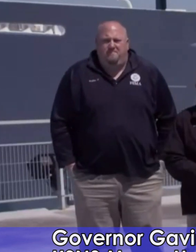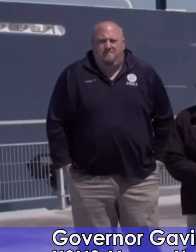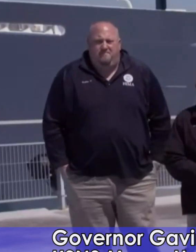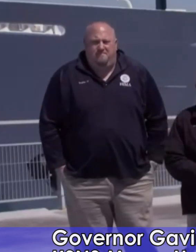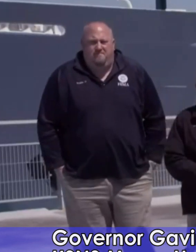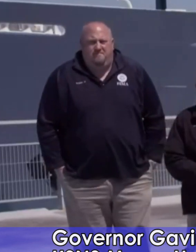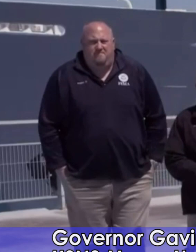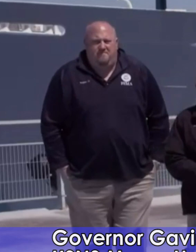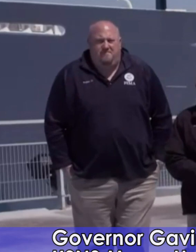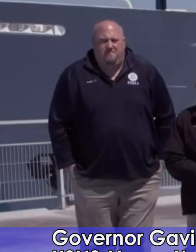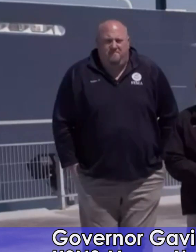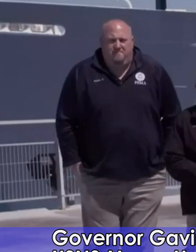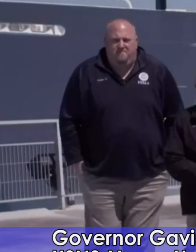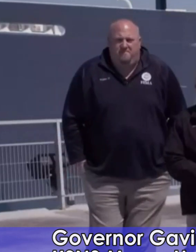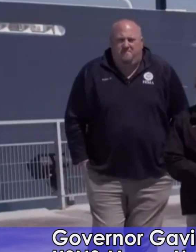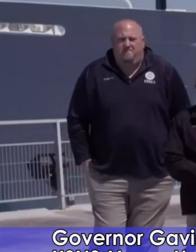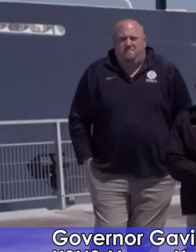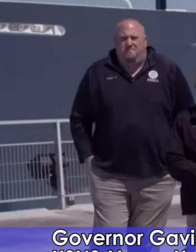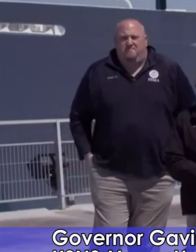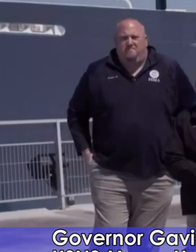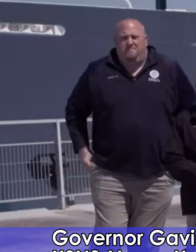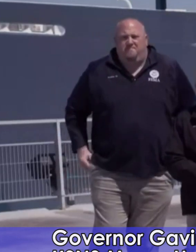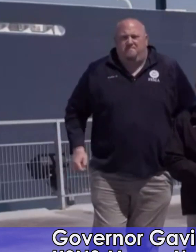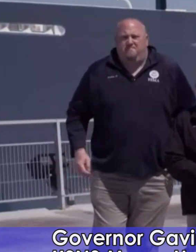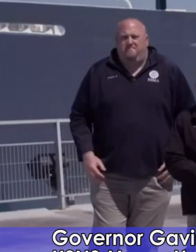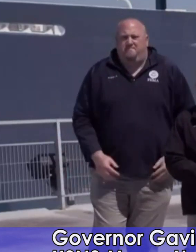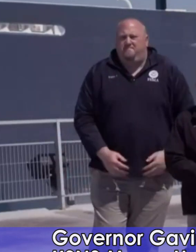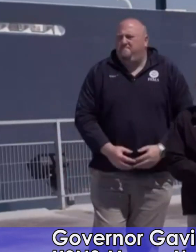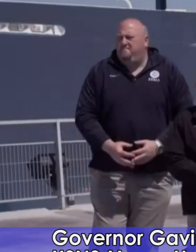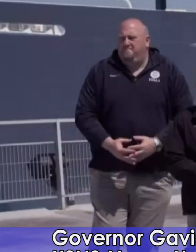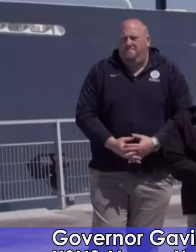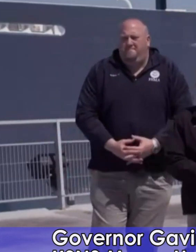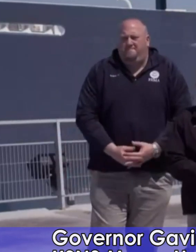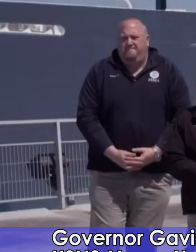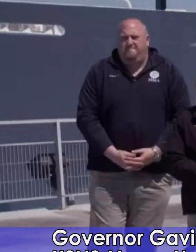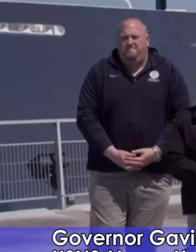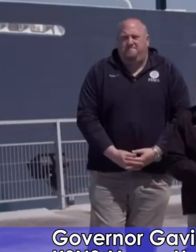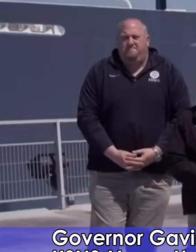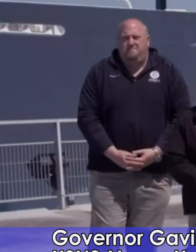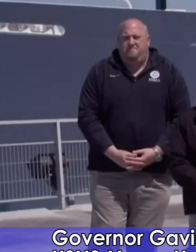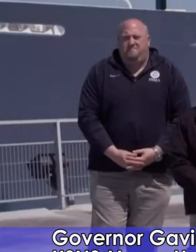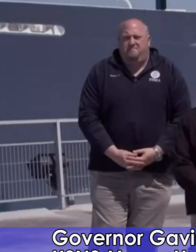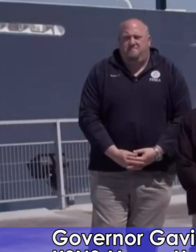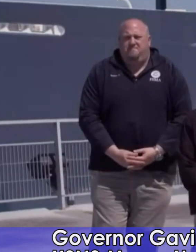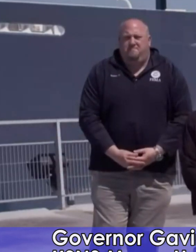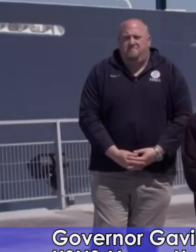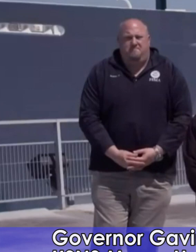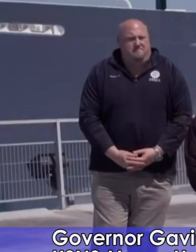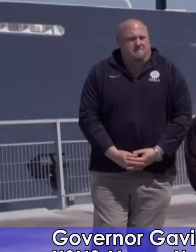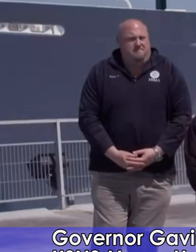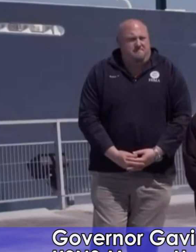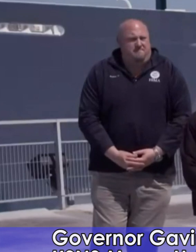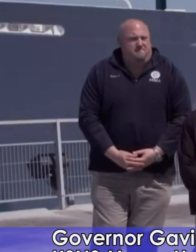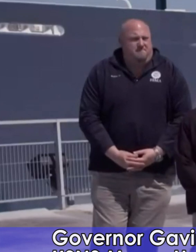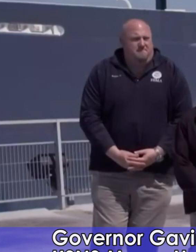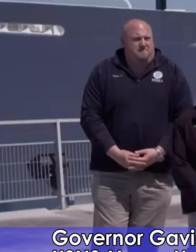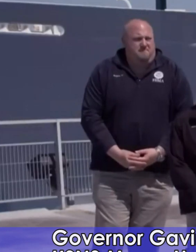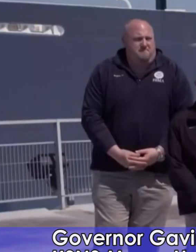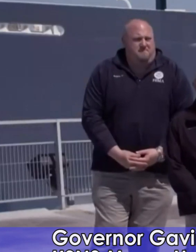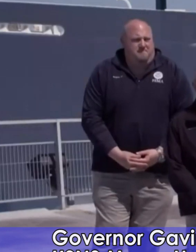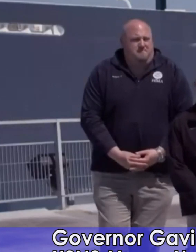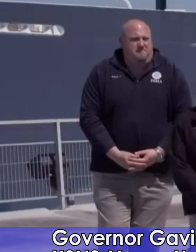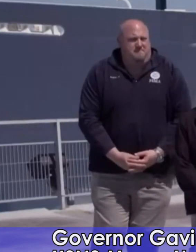barco es el hospital más grande ahora en Los Ángeles. Gracias a la Armada Naval y las